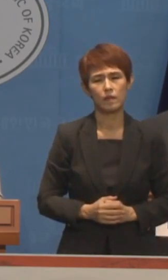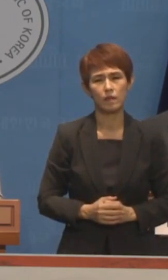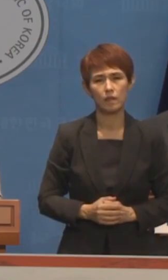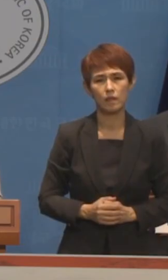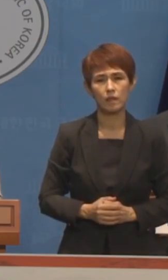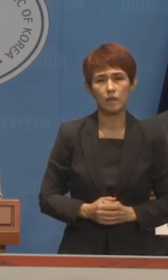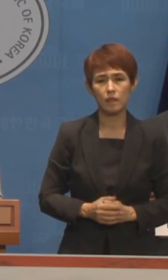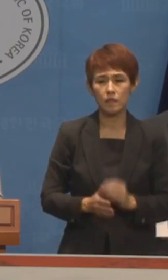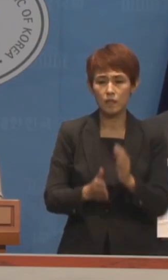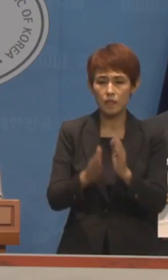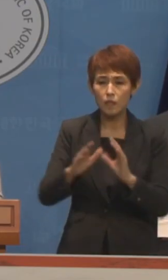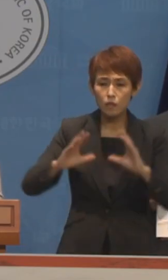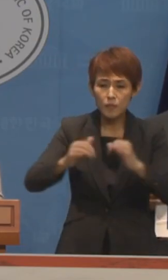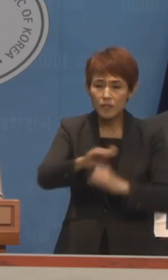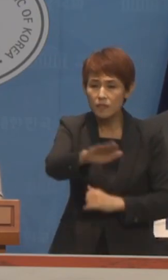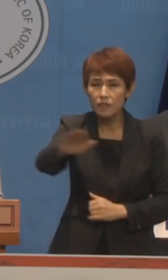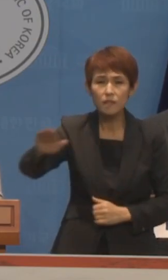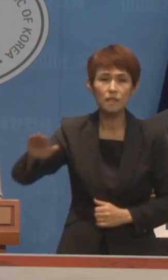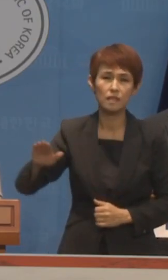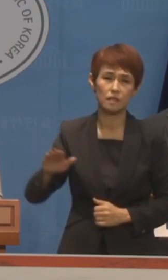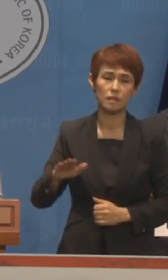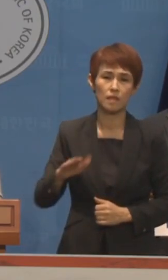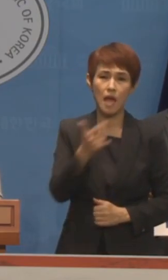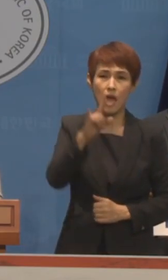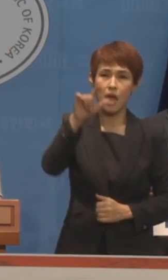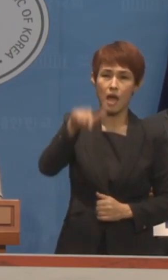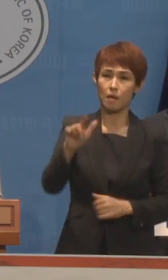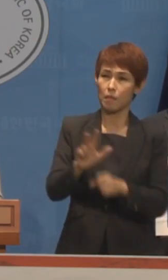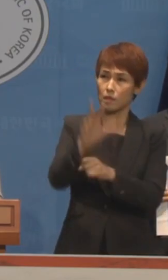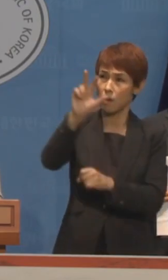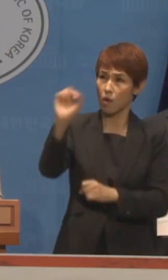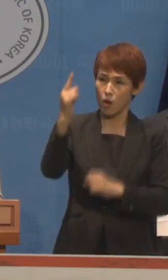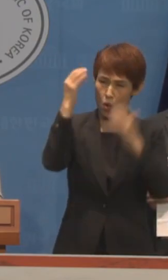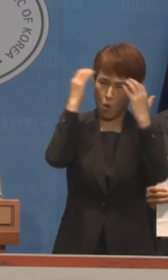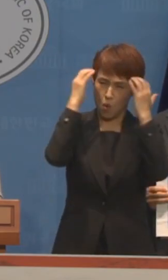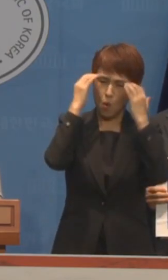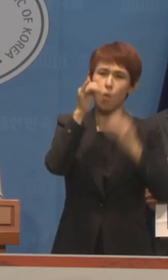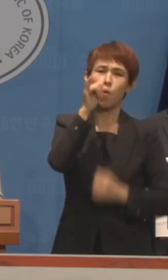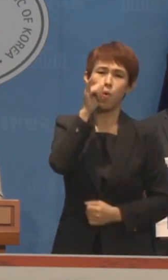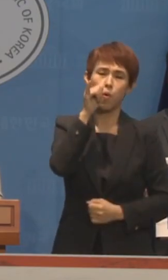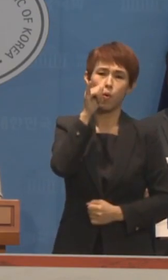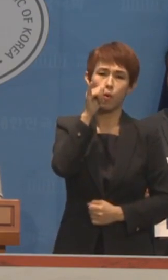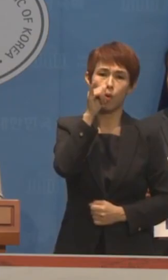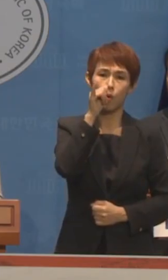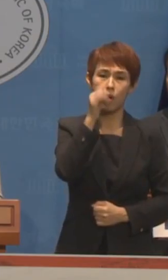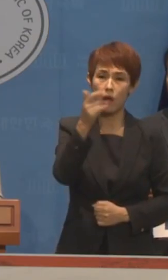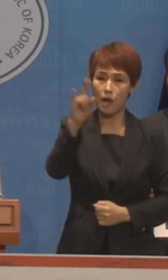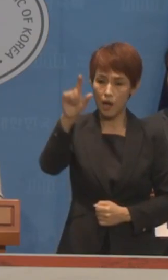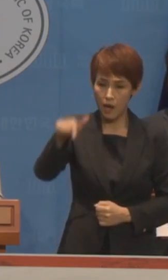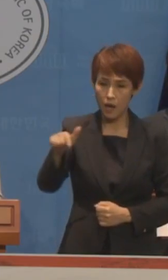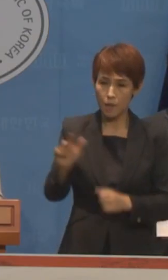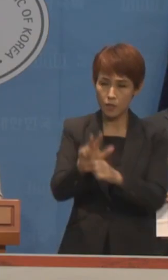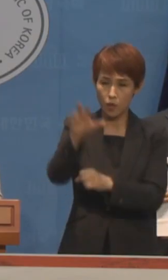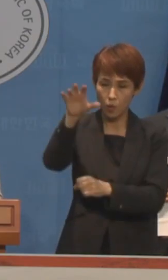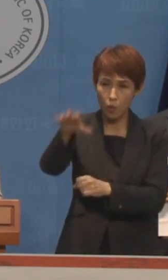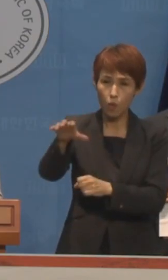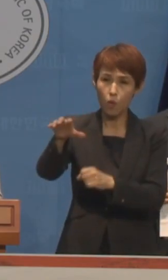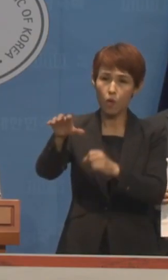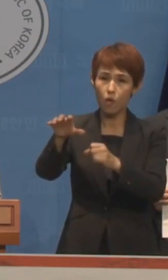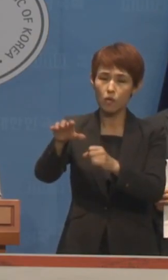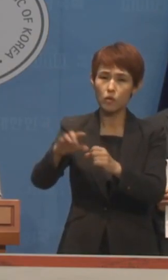선한 시민들은 핵발전으로 인해 고통을 받고 있지만 핵발전소나